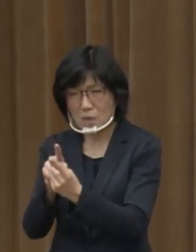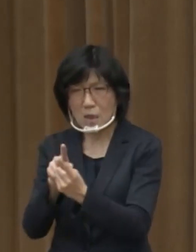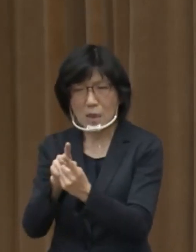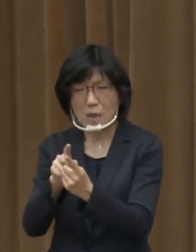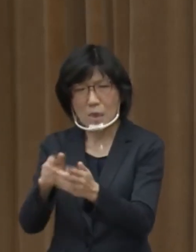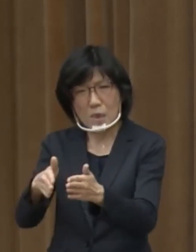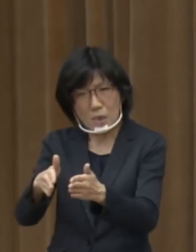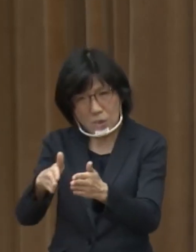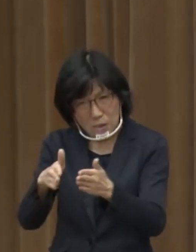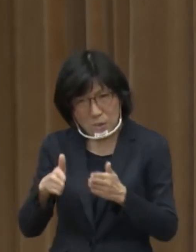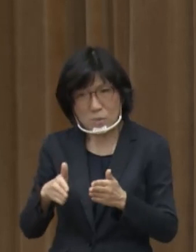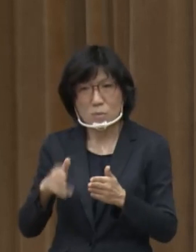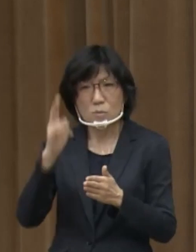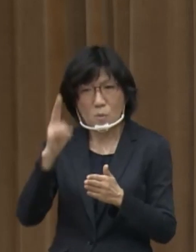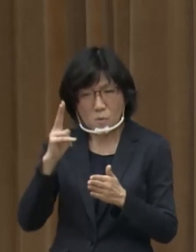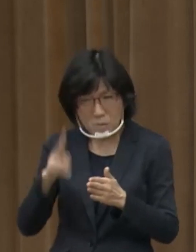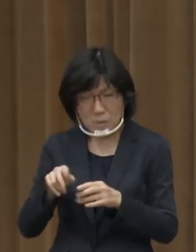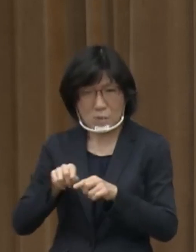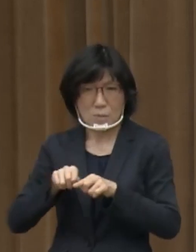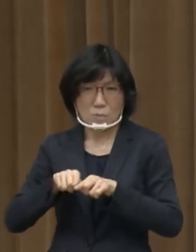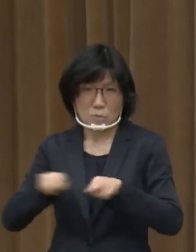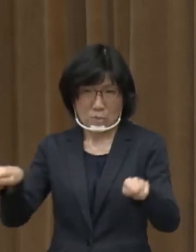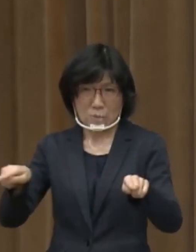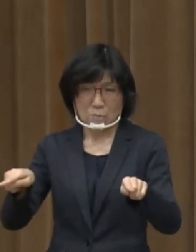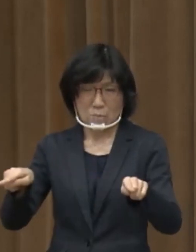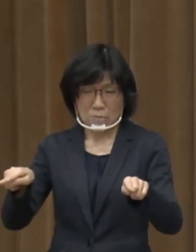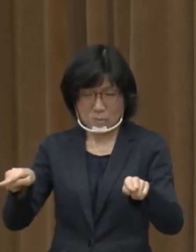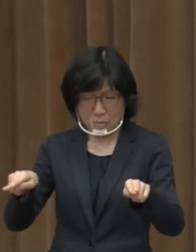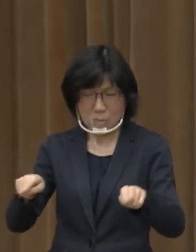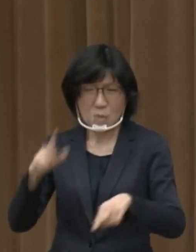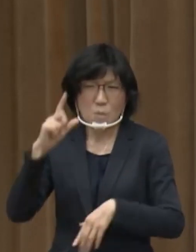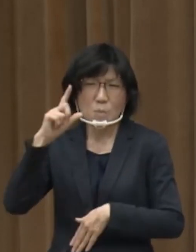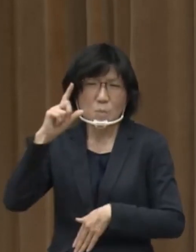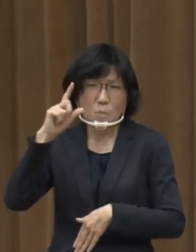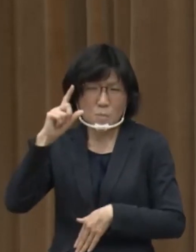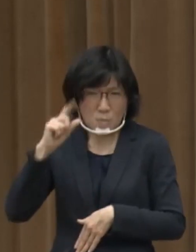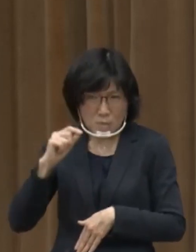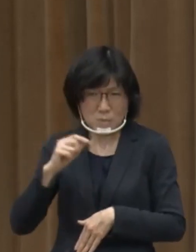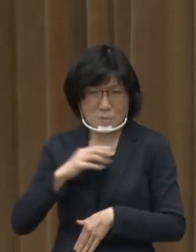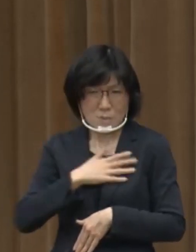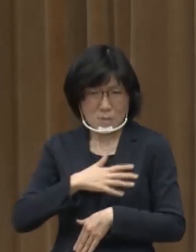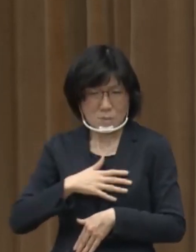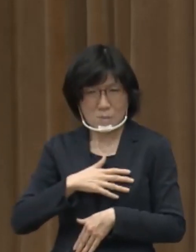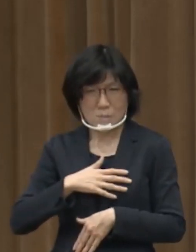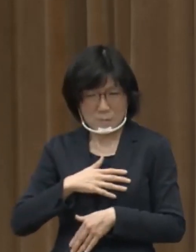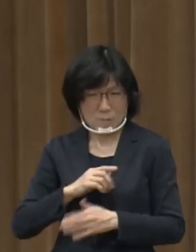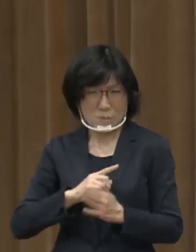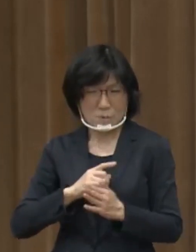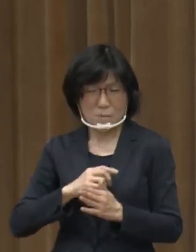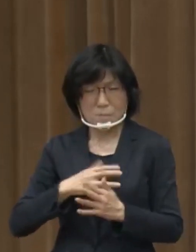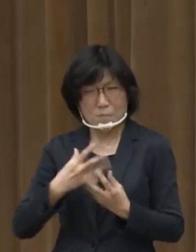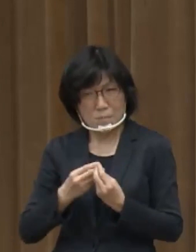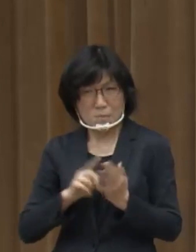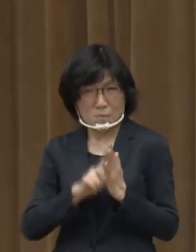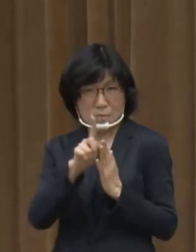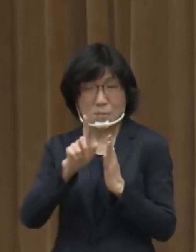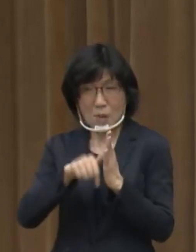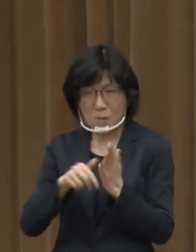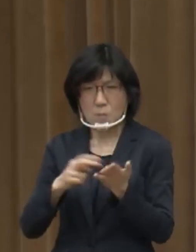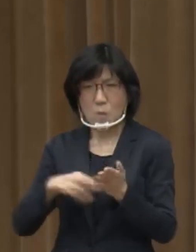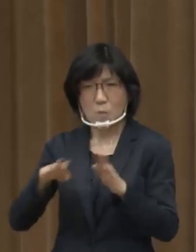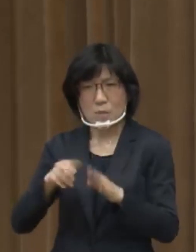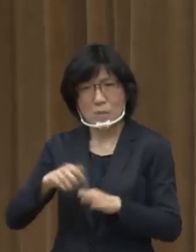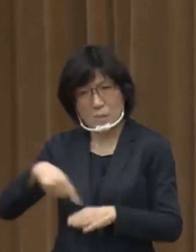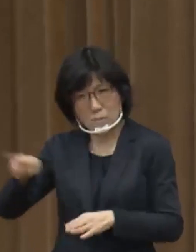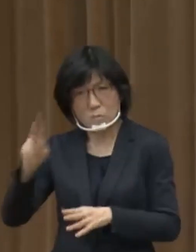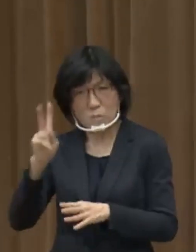う周知をしていただき、また症状がある場合には受診するように促してほしいと思います。